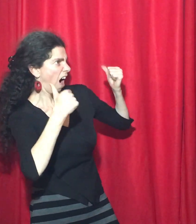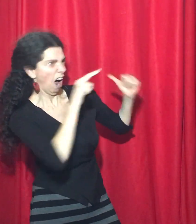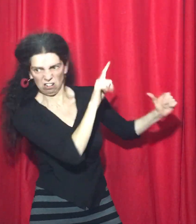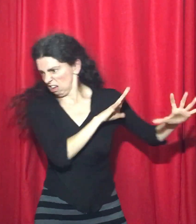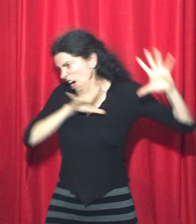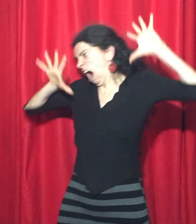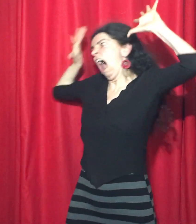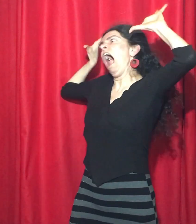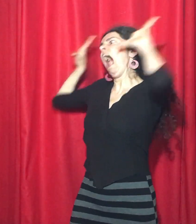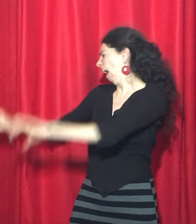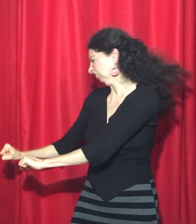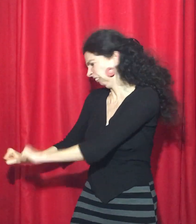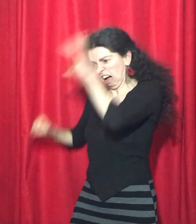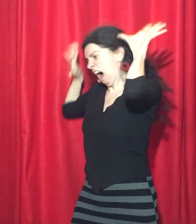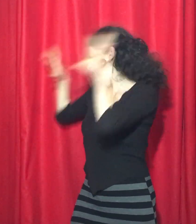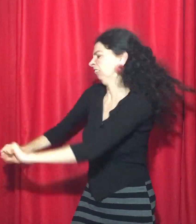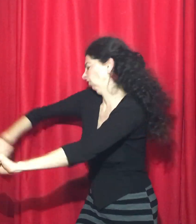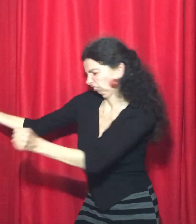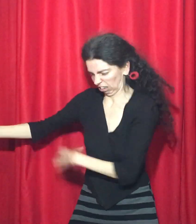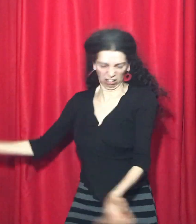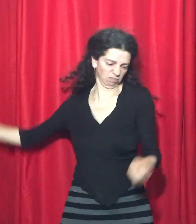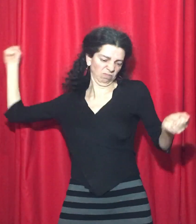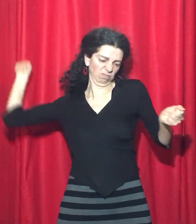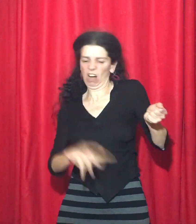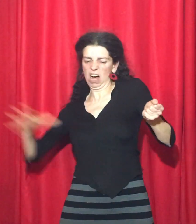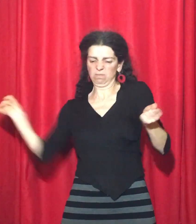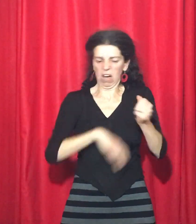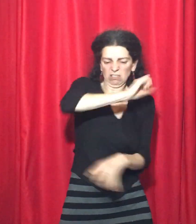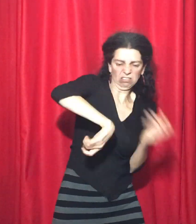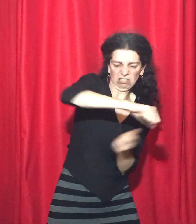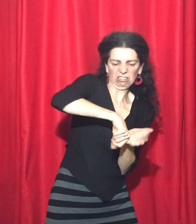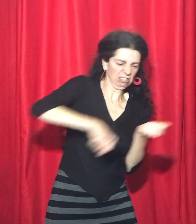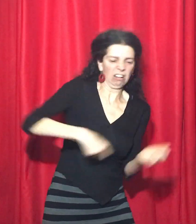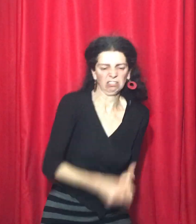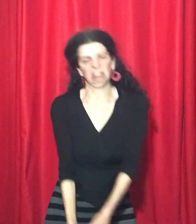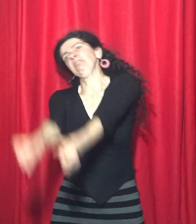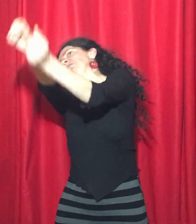En un clin d'œil, il les attrapa et les jeta dans un grand sac qu'il mit sur son dos.